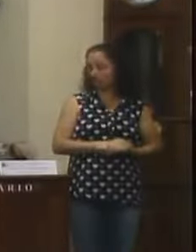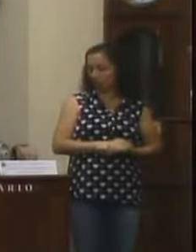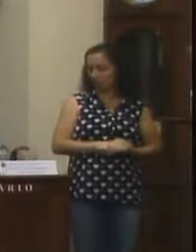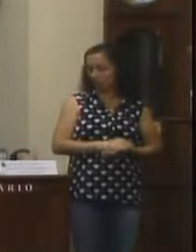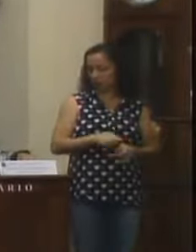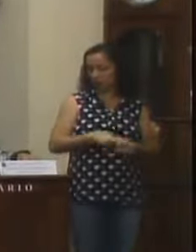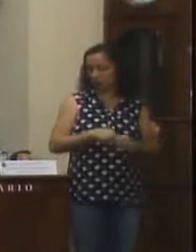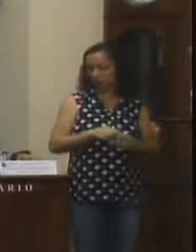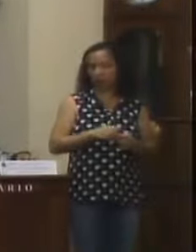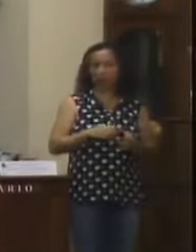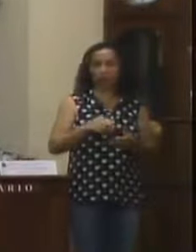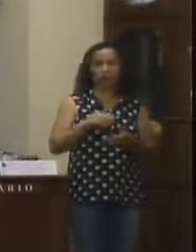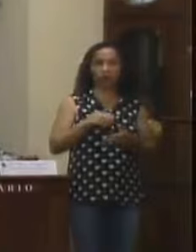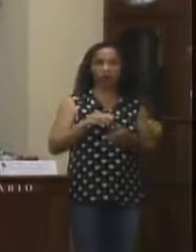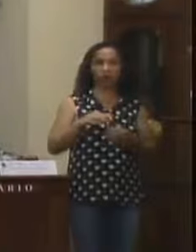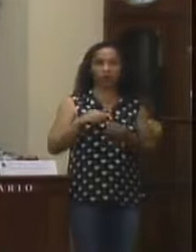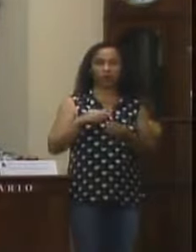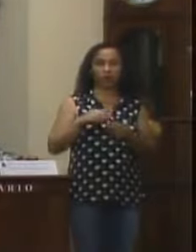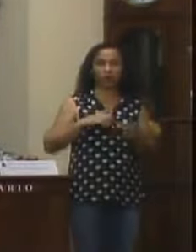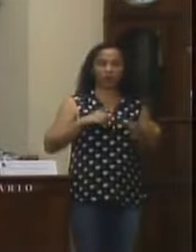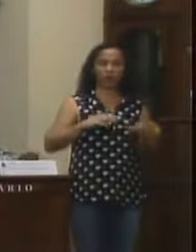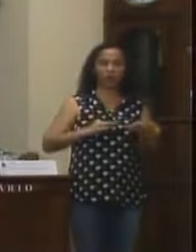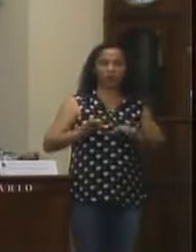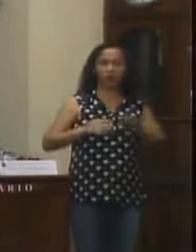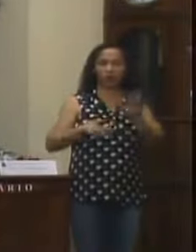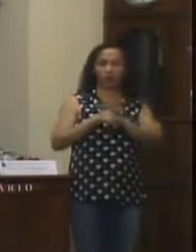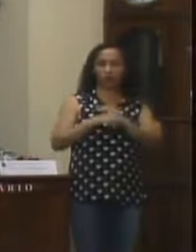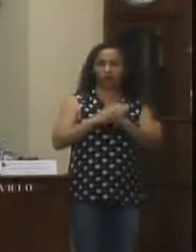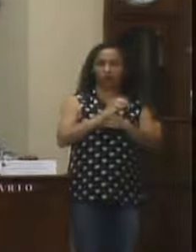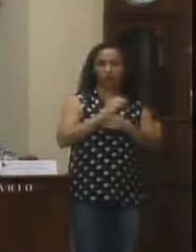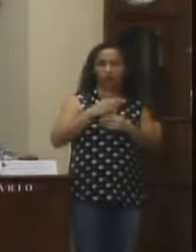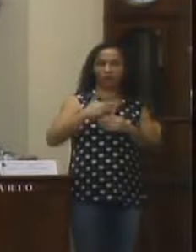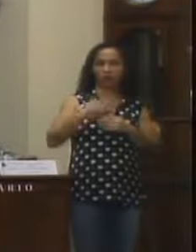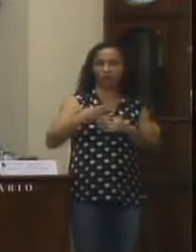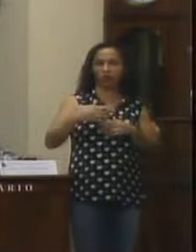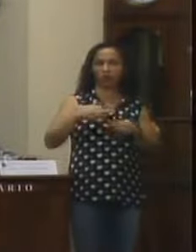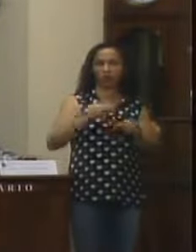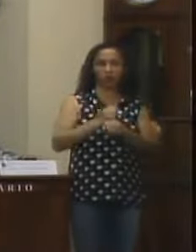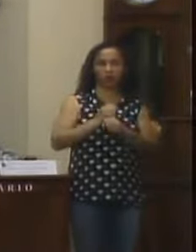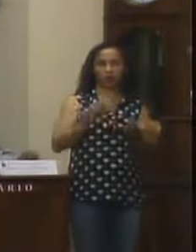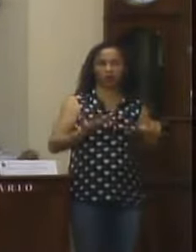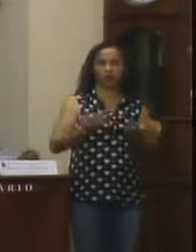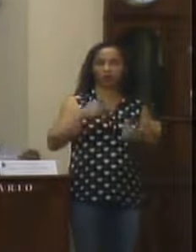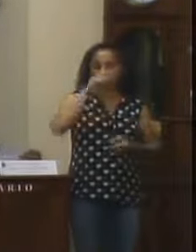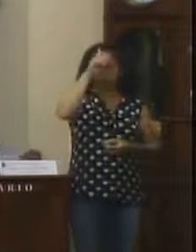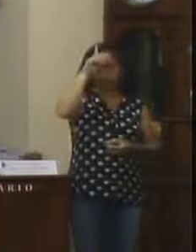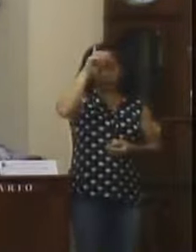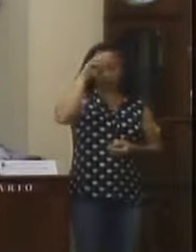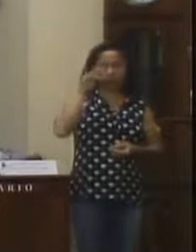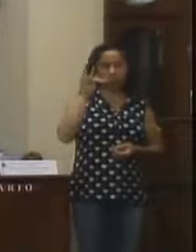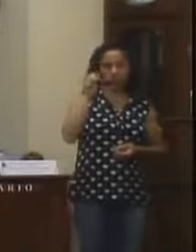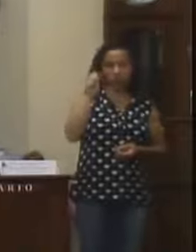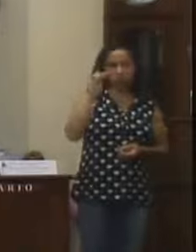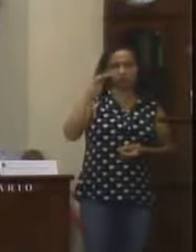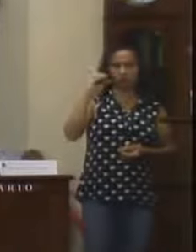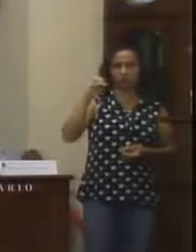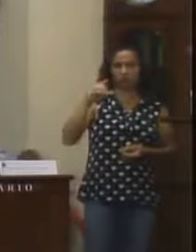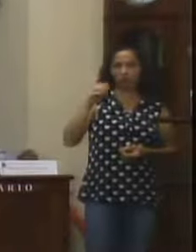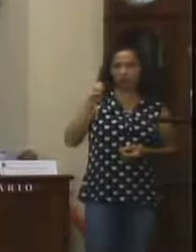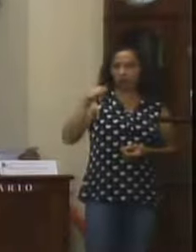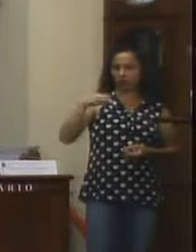Parecer da Comissão de Justiça e Redação ao projeto de lei ordinária número 024 de 2018, vereador Fábio Antônio. Determina que as